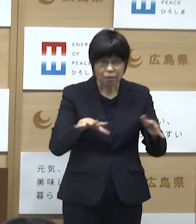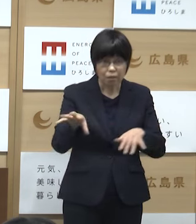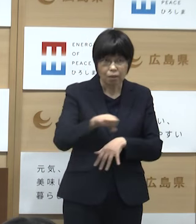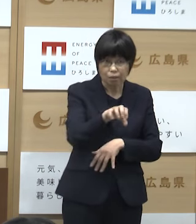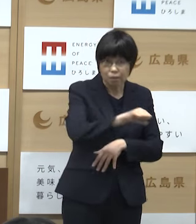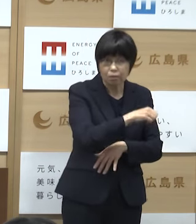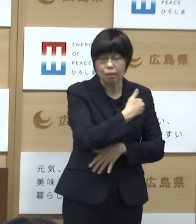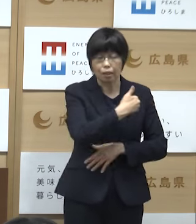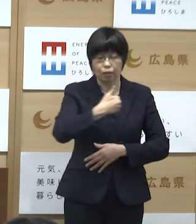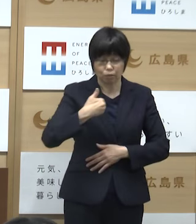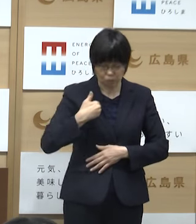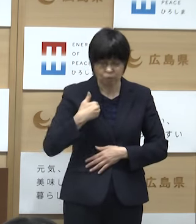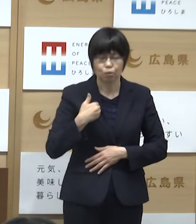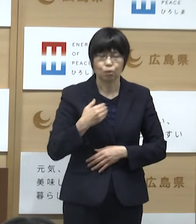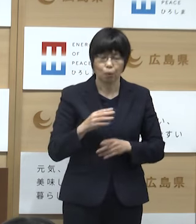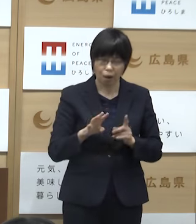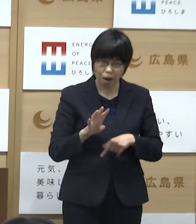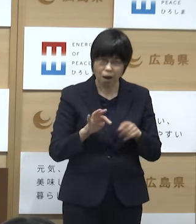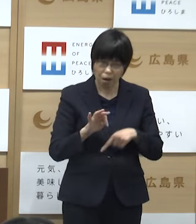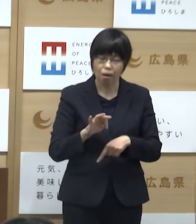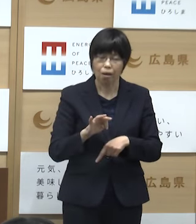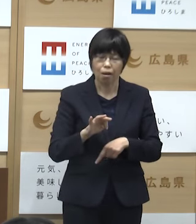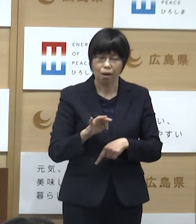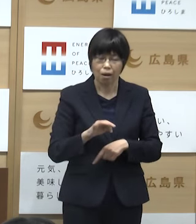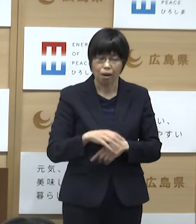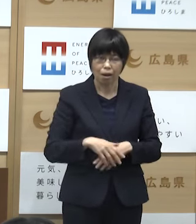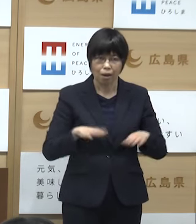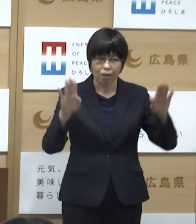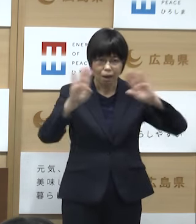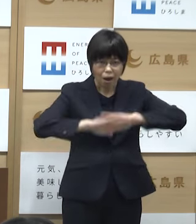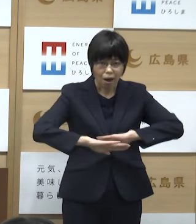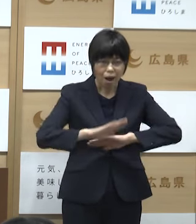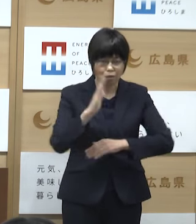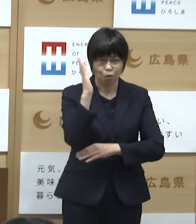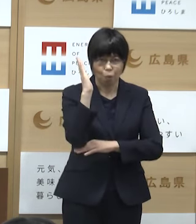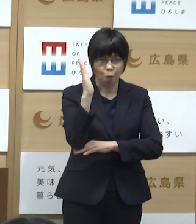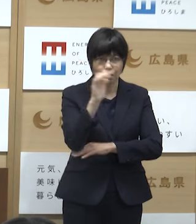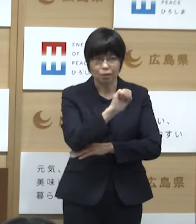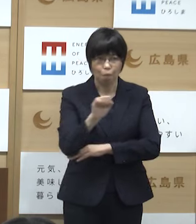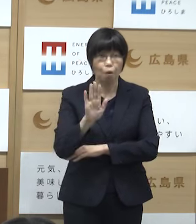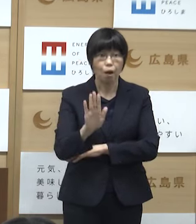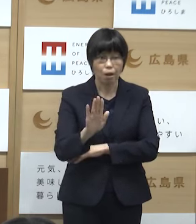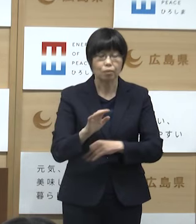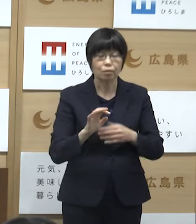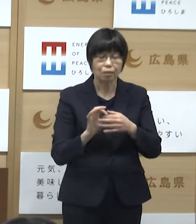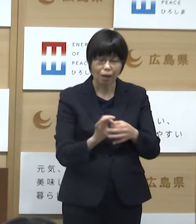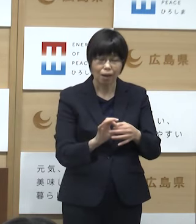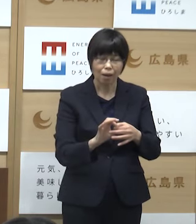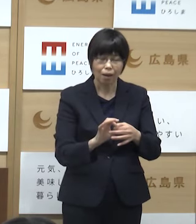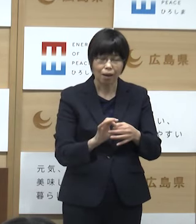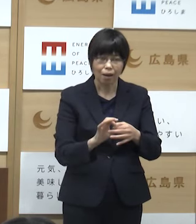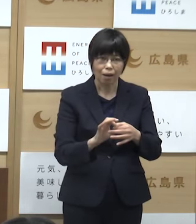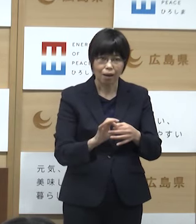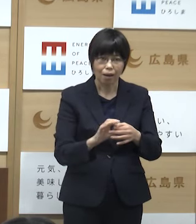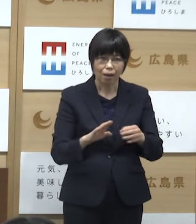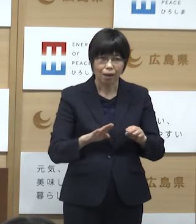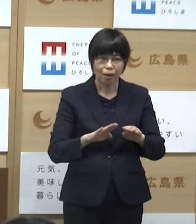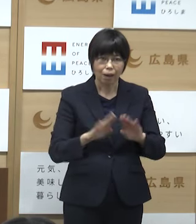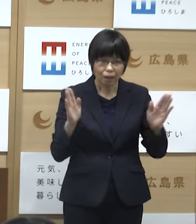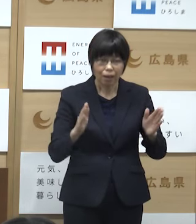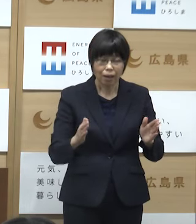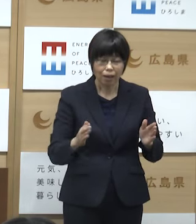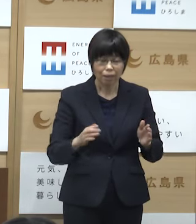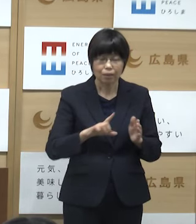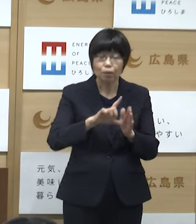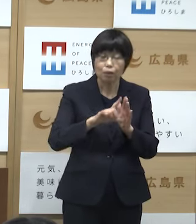かですね、まあ、夜間講座なんかもあるので、その開館時間を延長したときにですね、